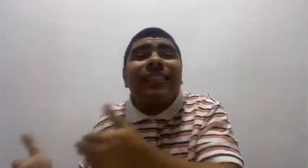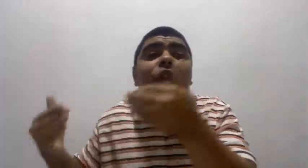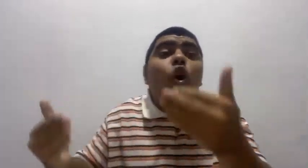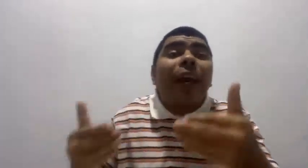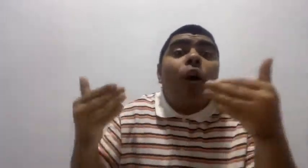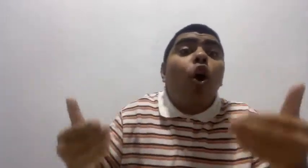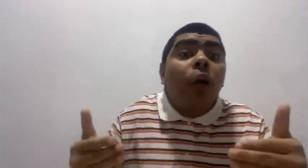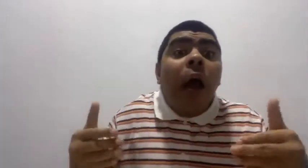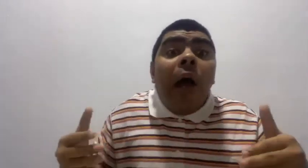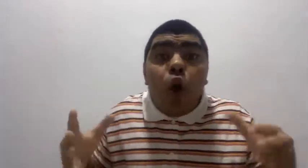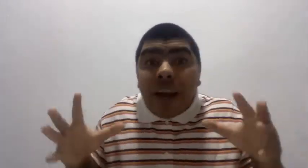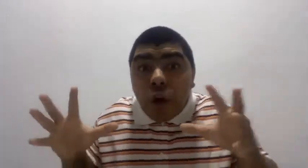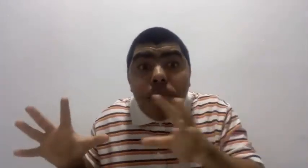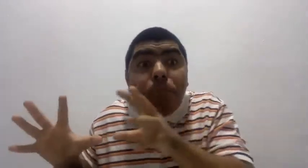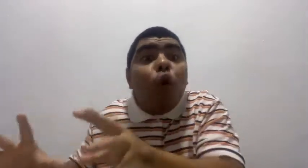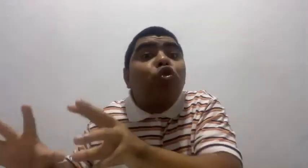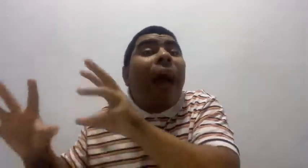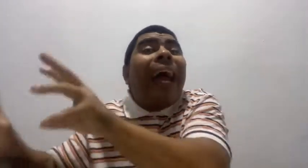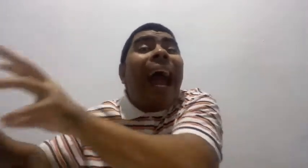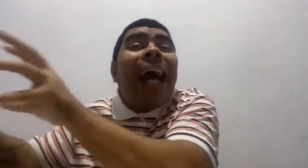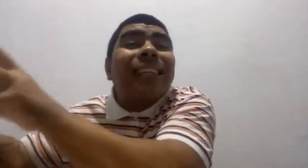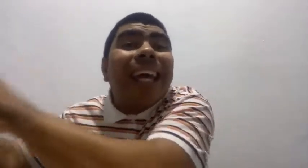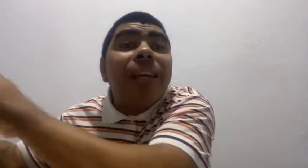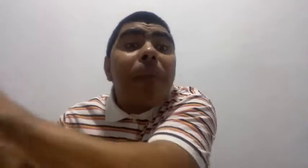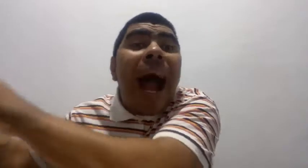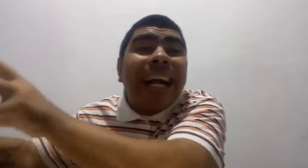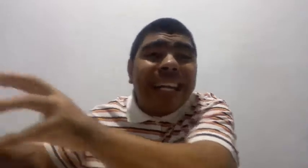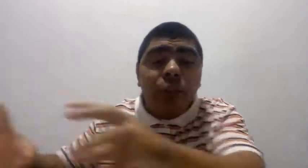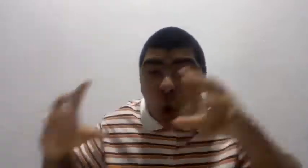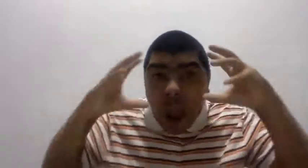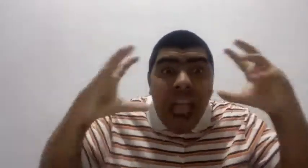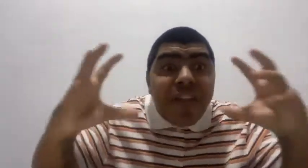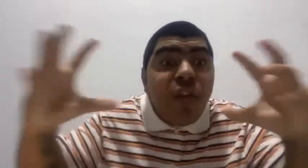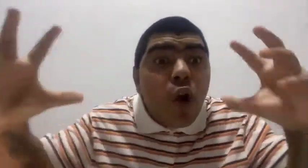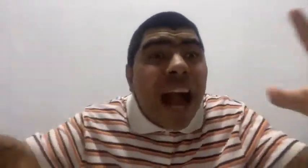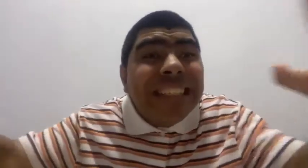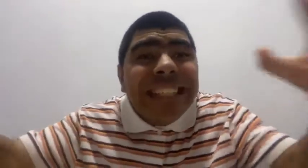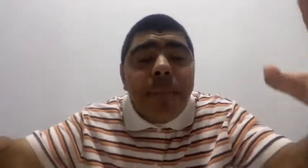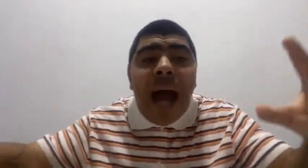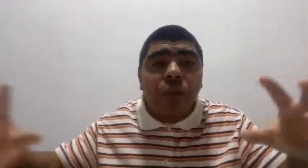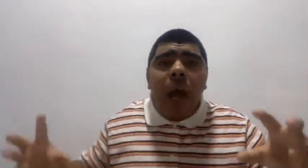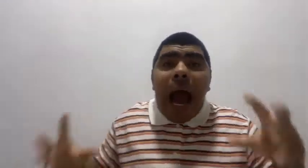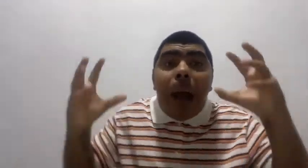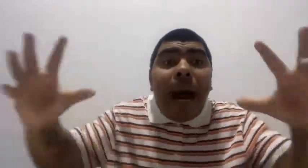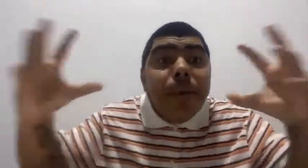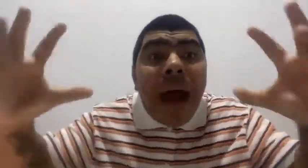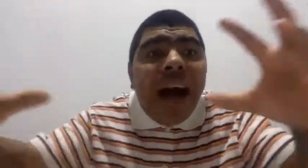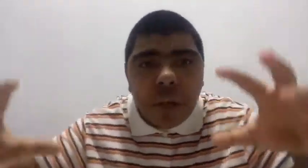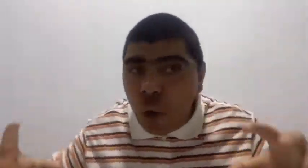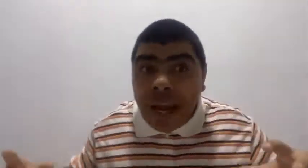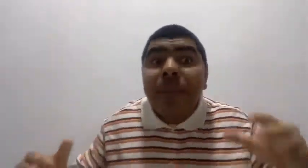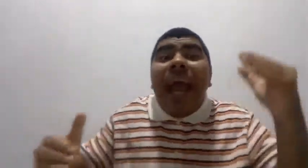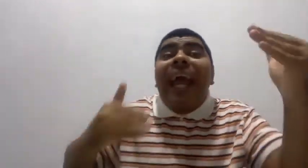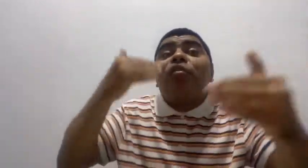sino que hoy lo que lo impulsa es a seguir más a Cristo, a enfocarse más, a amar más a Dios. Eso